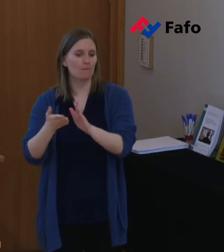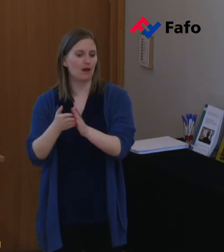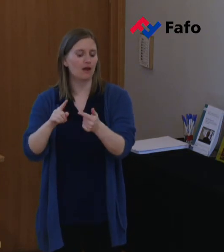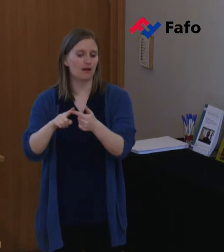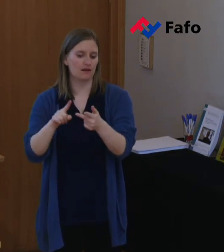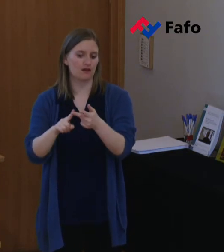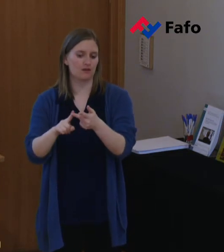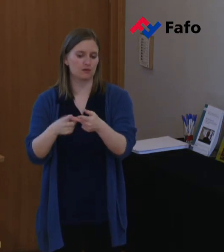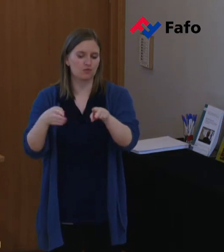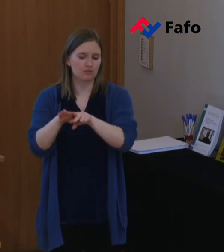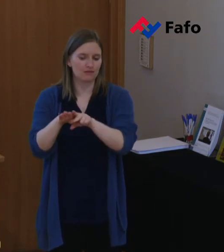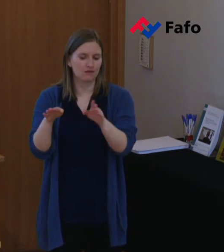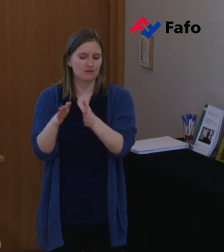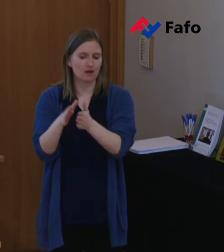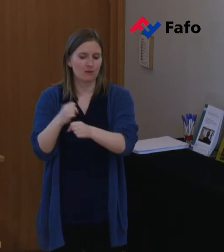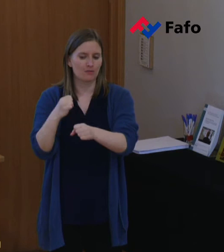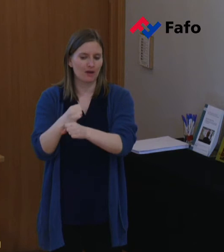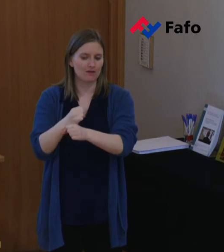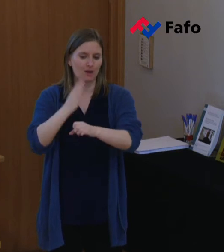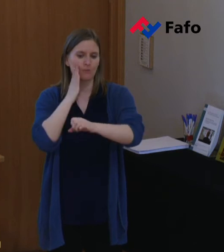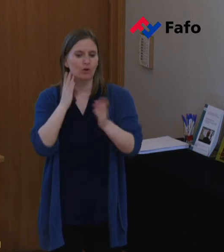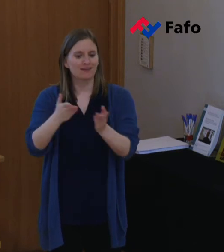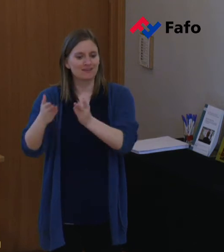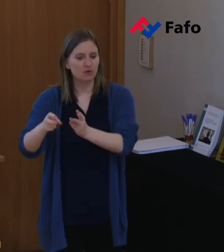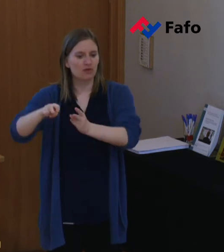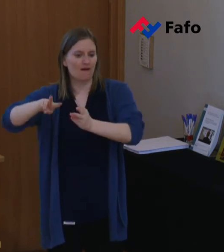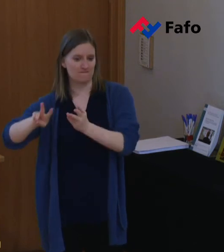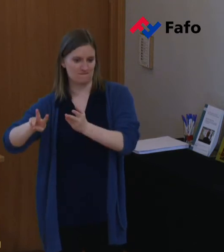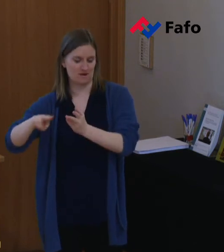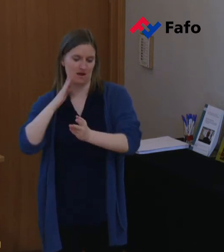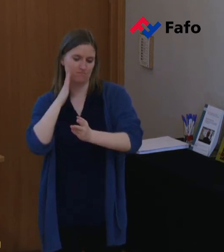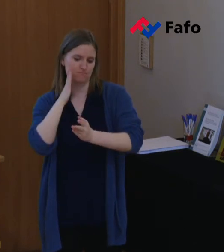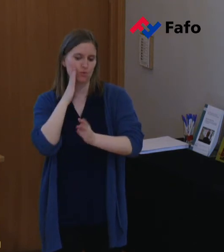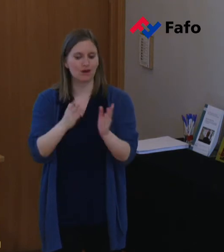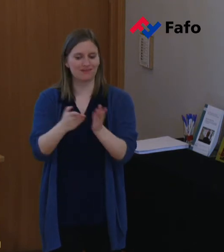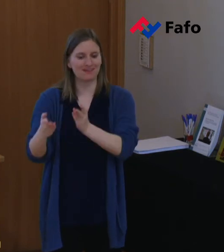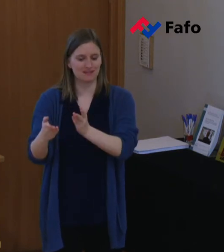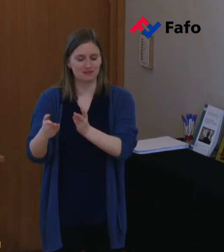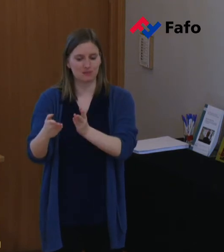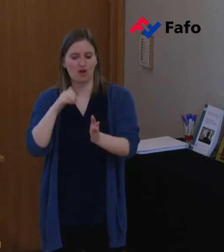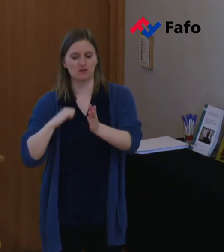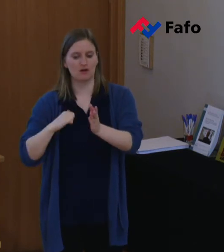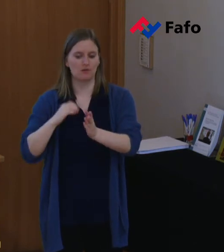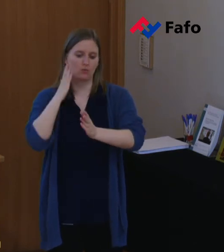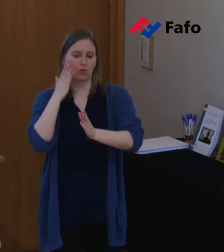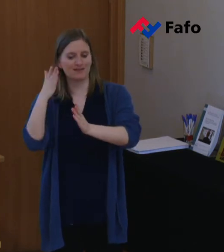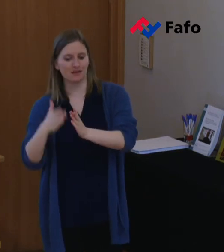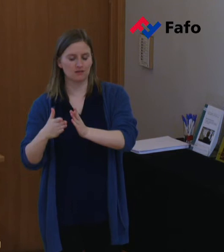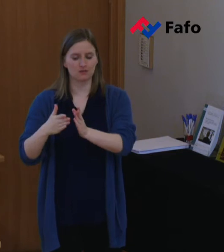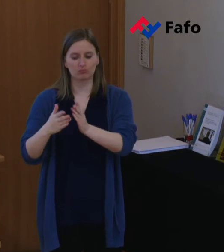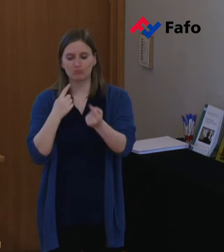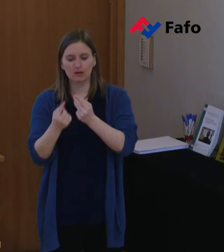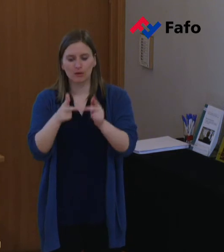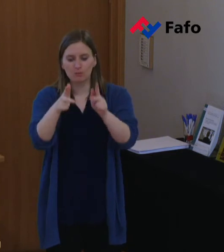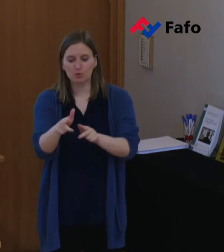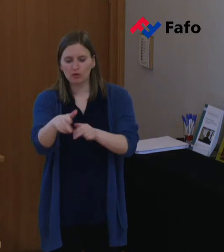et tett samarbeid med boligtjenesten og NAV. Det boligtjenesten i Sandnes som har tatt boligsiden, som har snakket med brukerne om hvordan de vil bo,